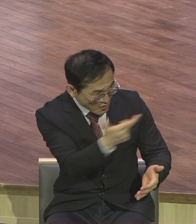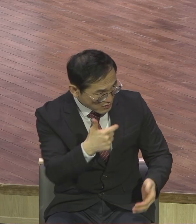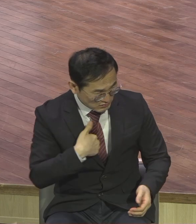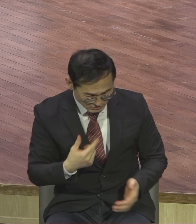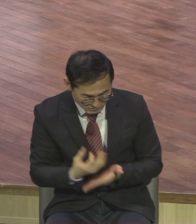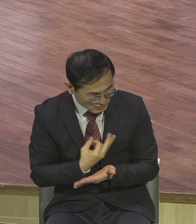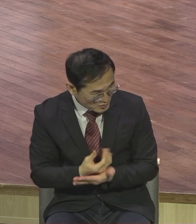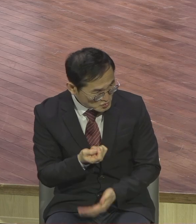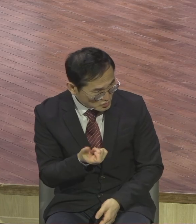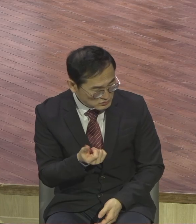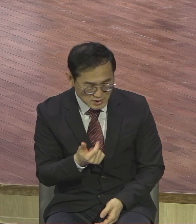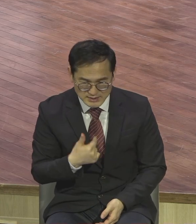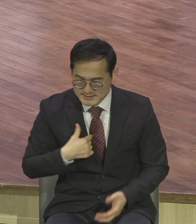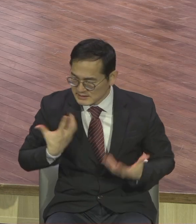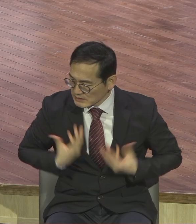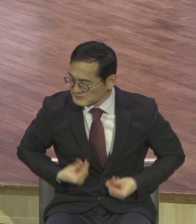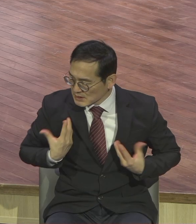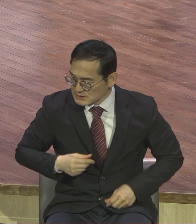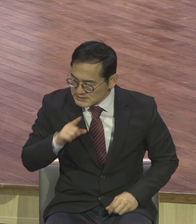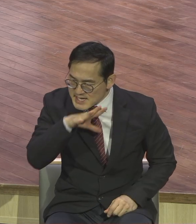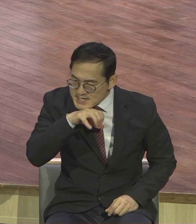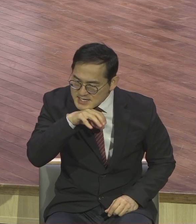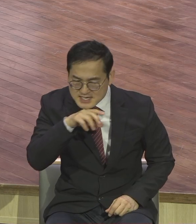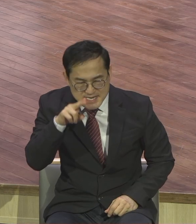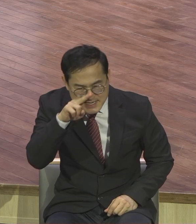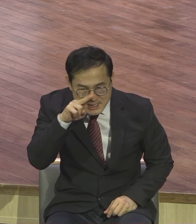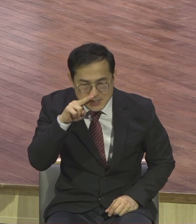거예요. 종교입니다. 종교 아직까지.